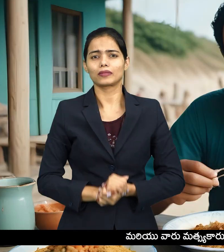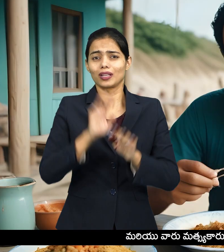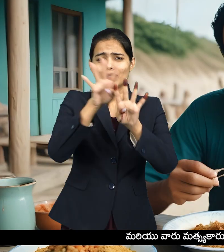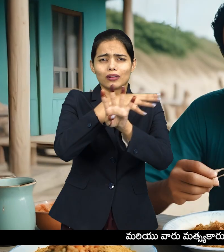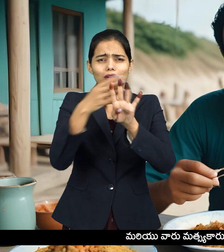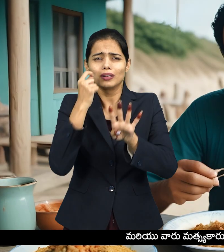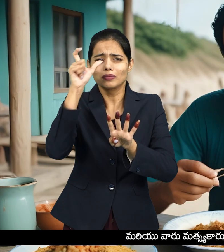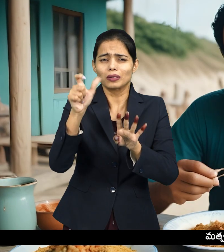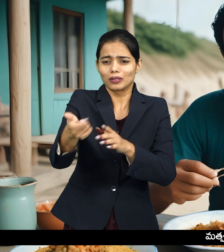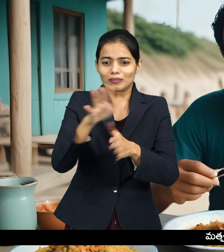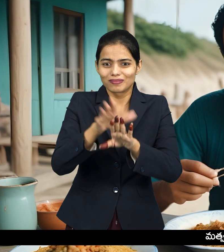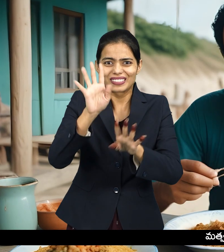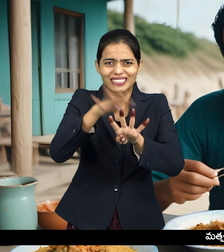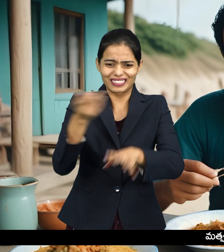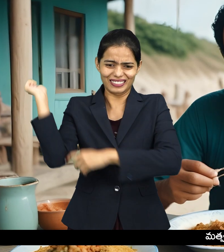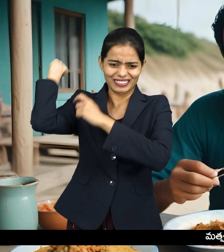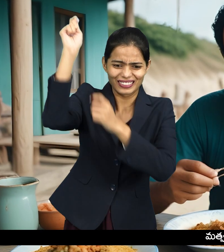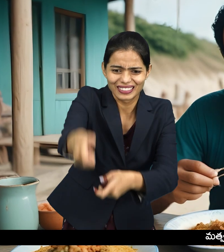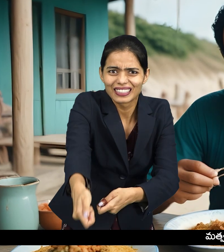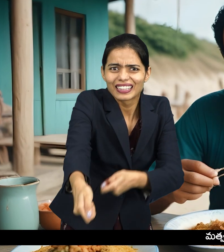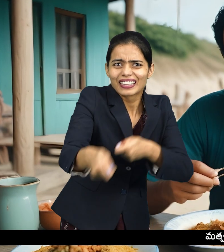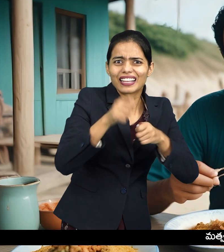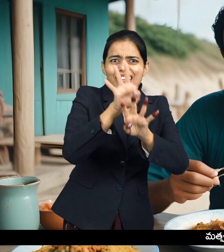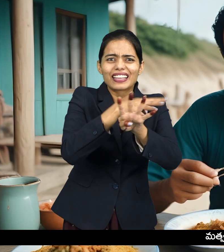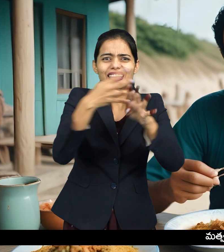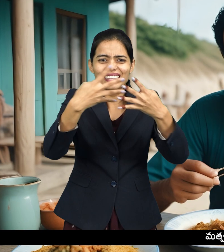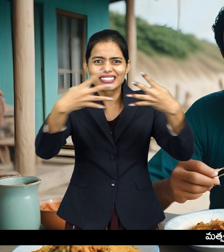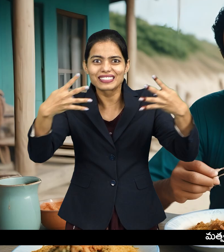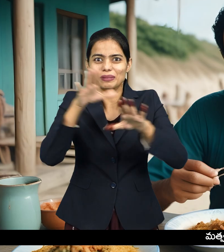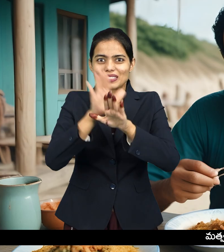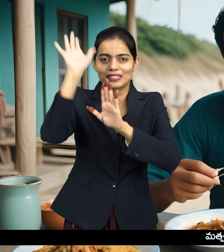లాభం పొందుతారు. మత్స్యకారుల వలలు.